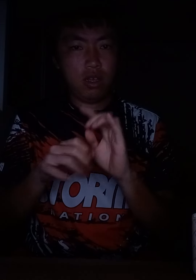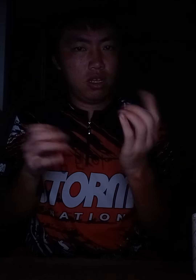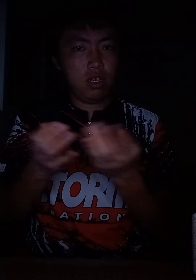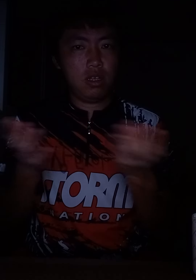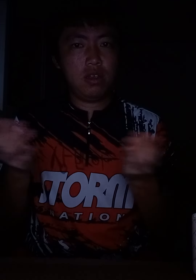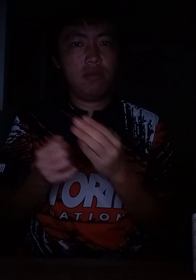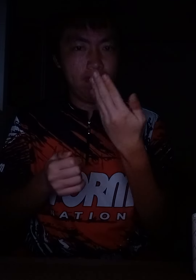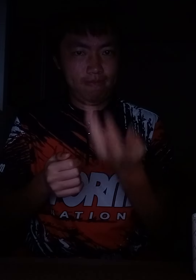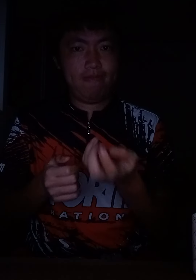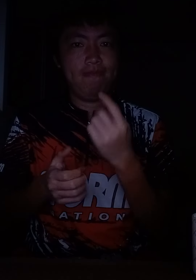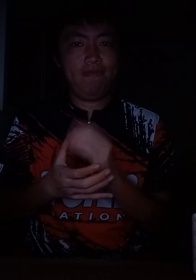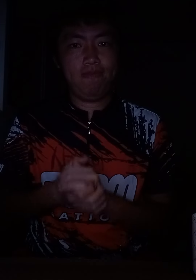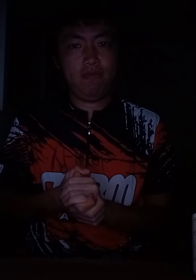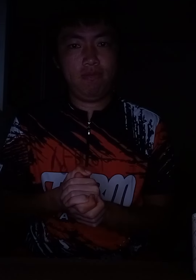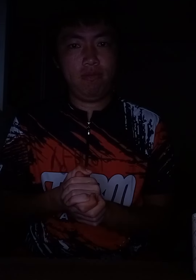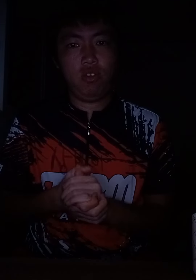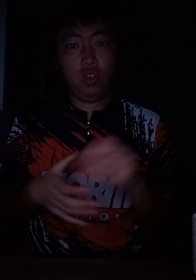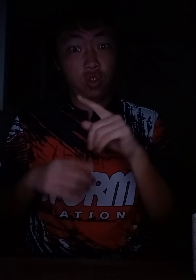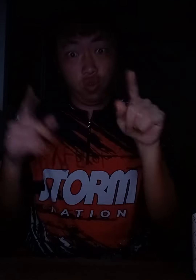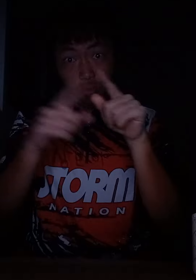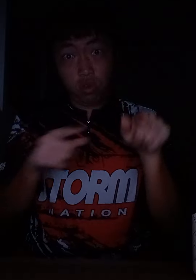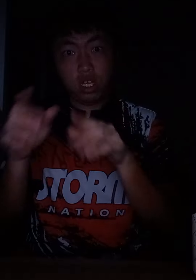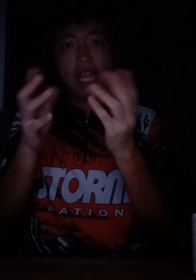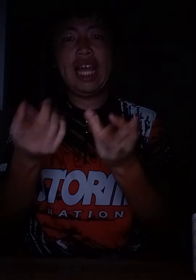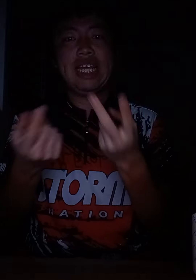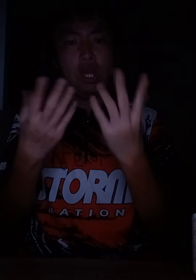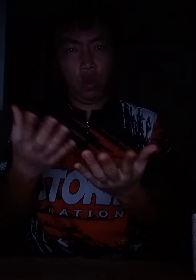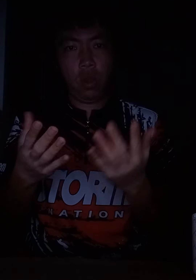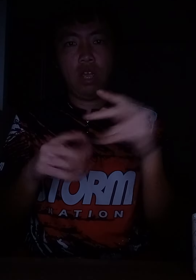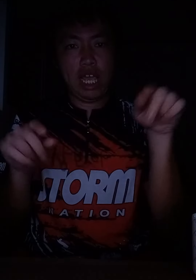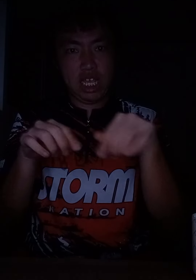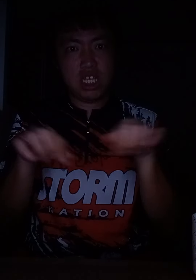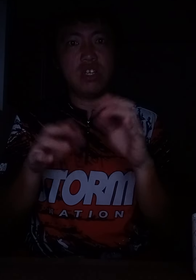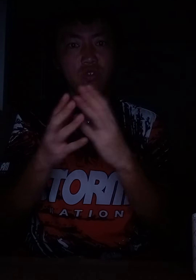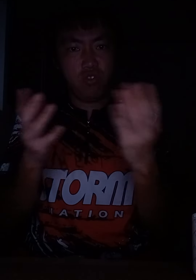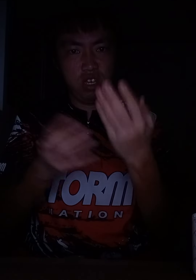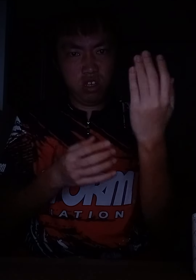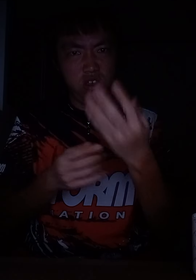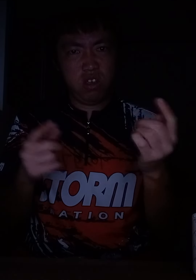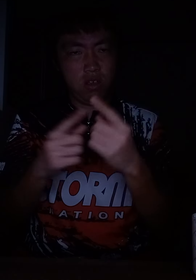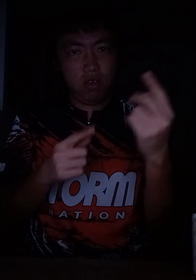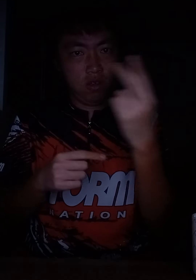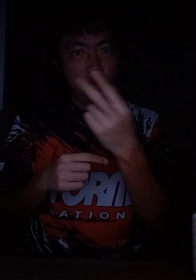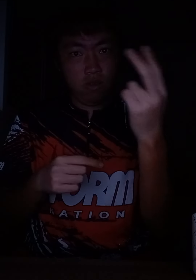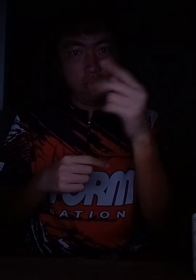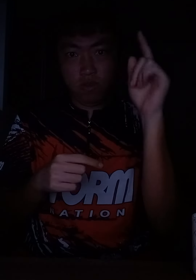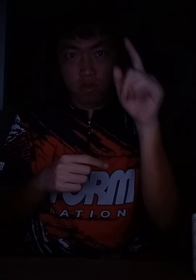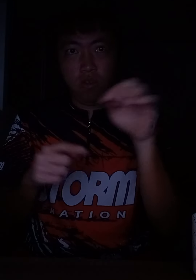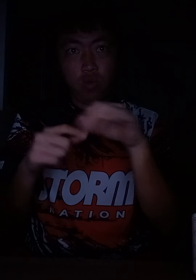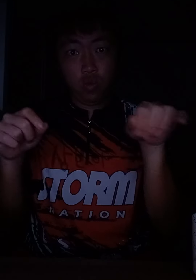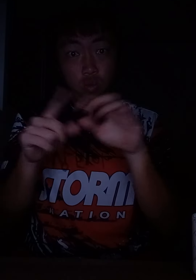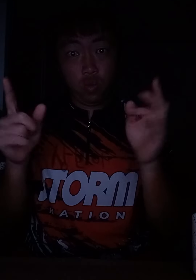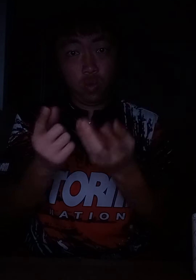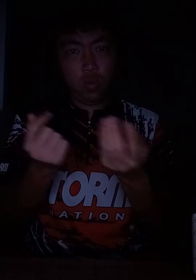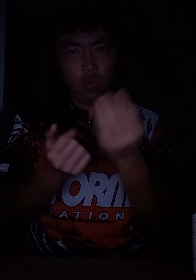이유를 설명했습니다. 첫 재판이 열린 지난해 10월 A씨는 조울증의 일종인 양극성 정동장애로 치료를